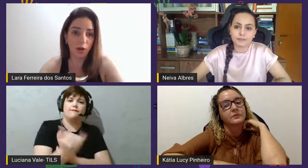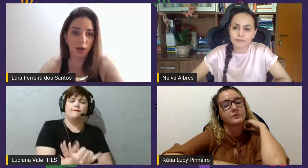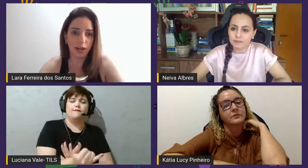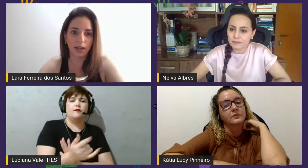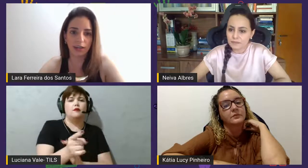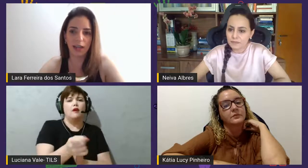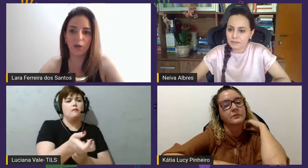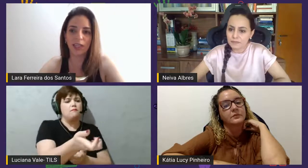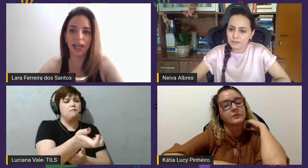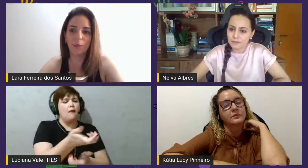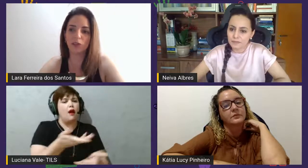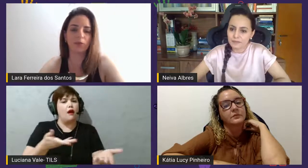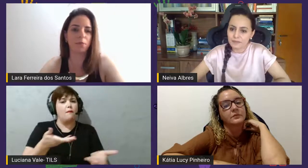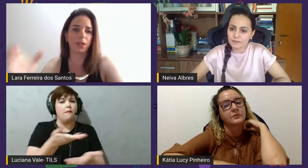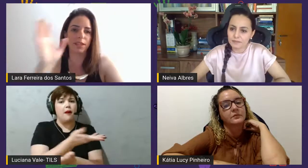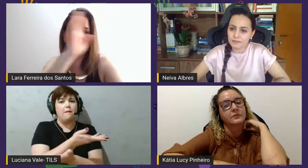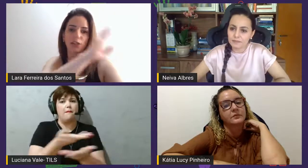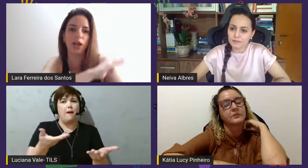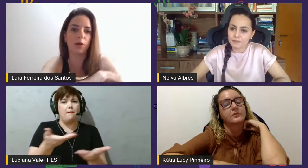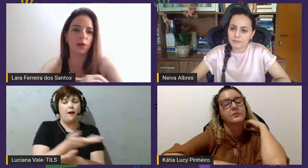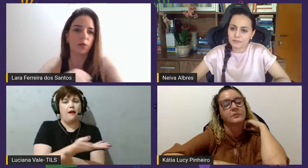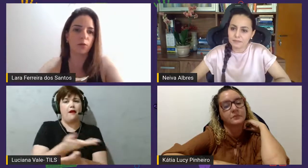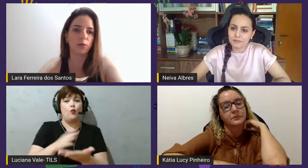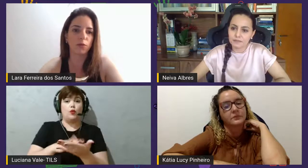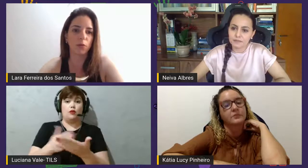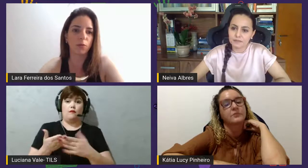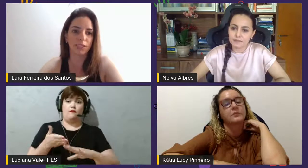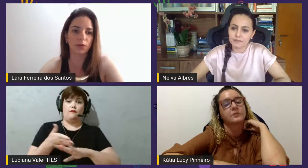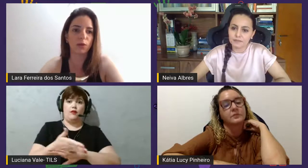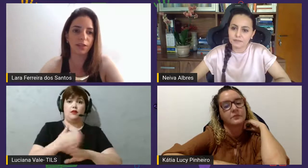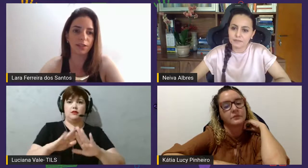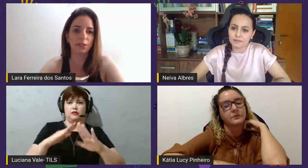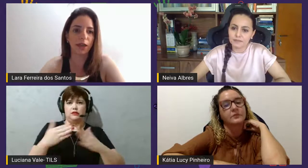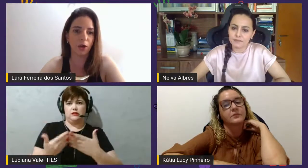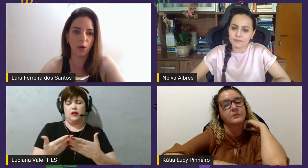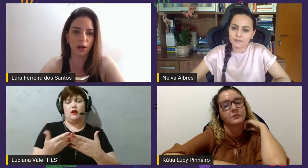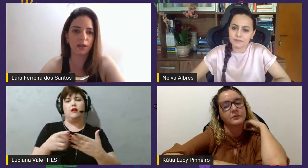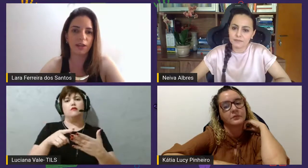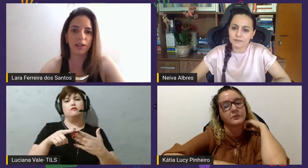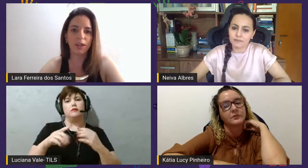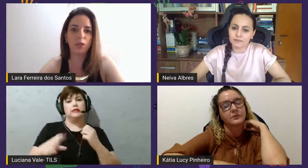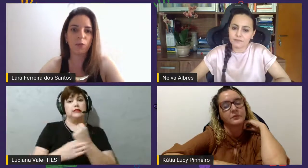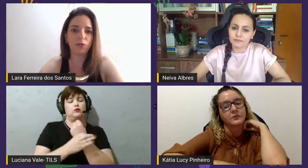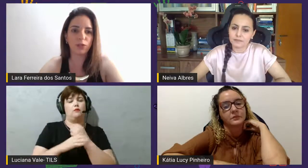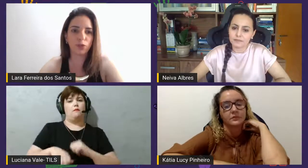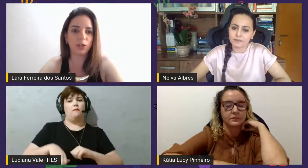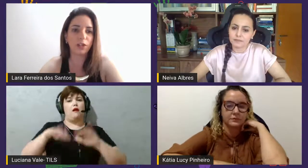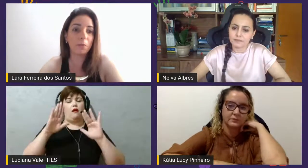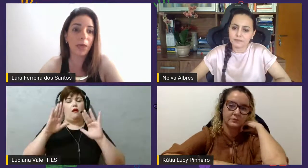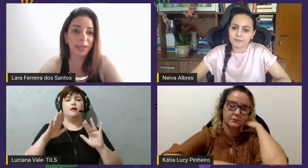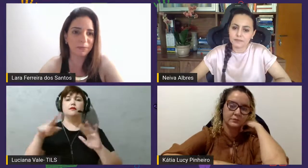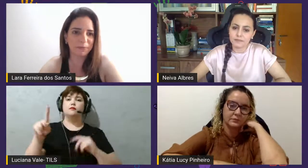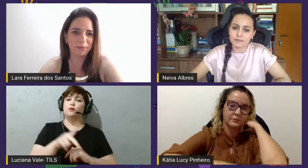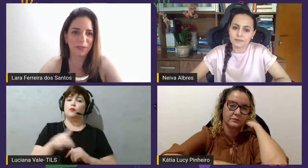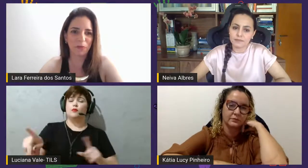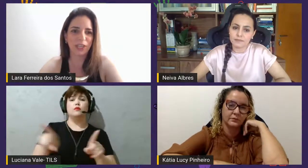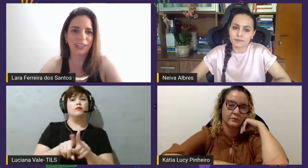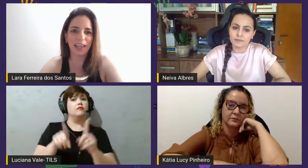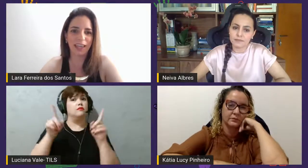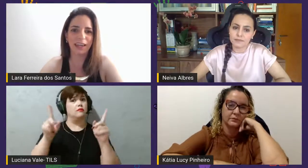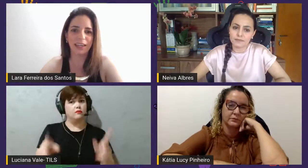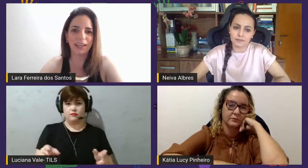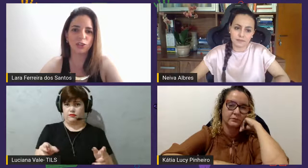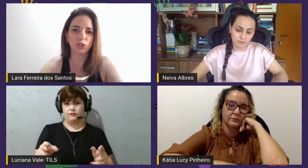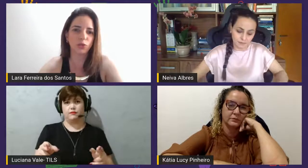essa troca, né? O intérprete vai para a sala de aula com uma segurança maior e o professor também,